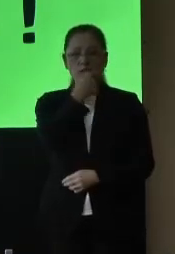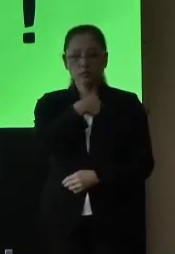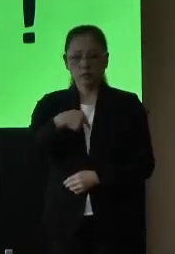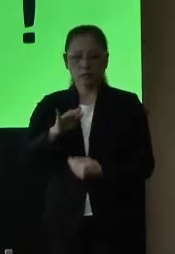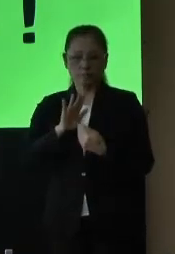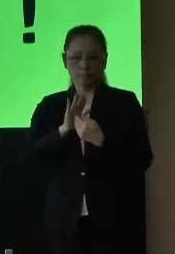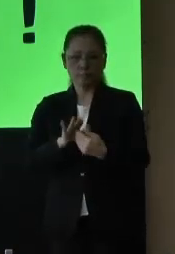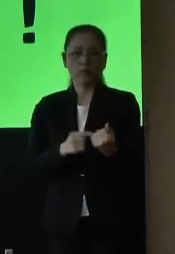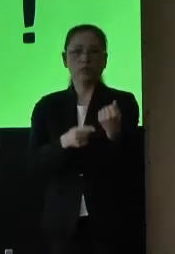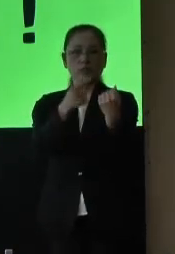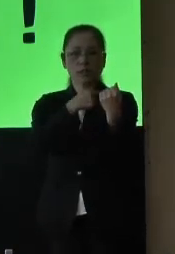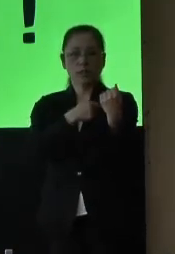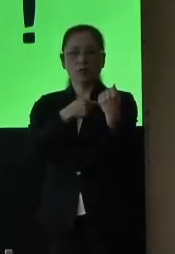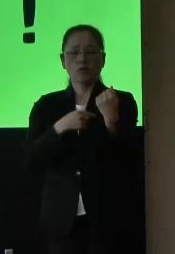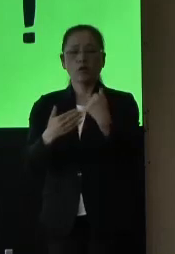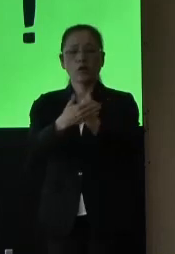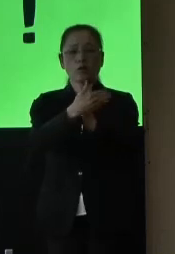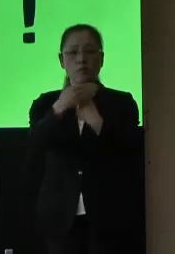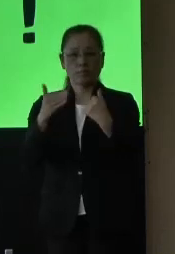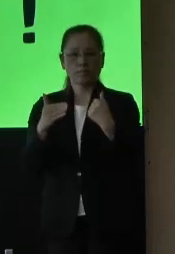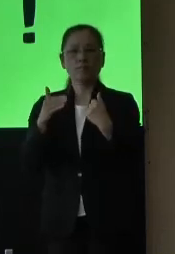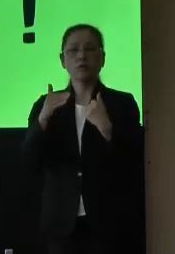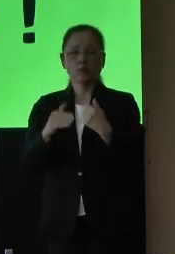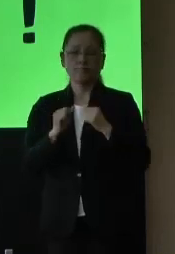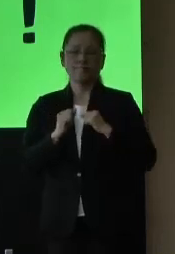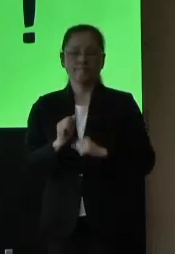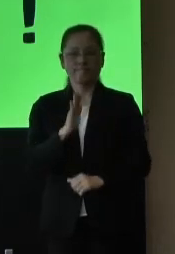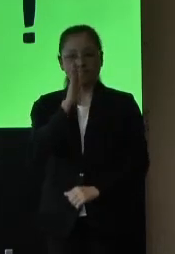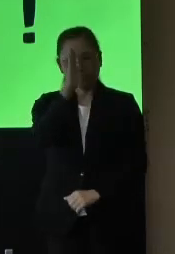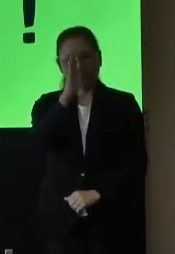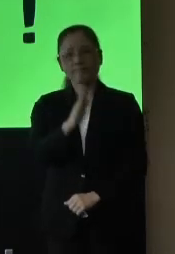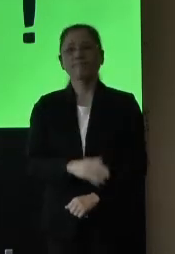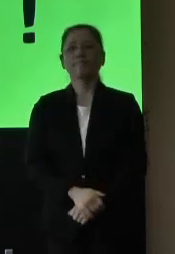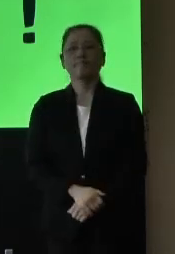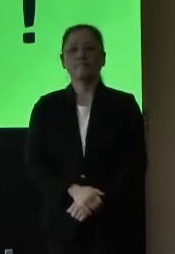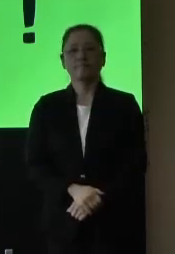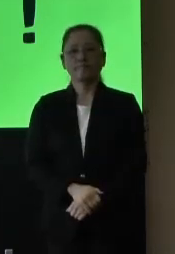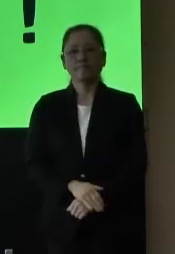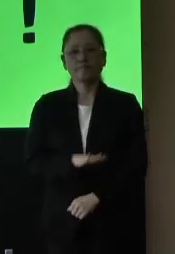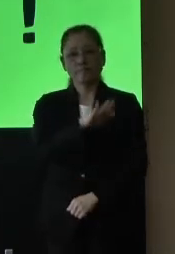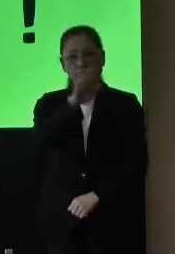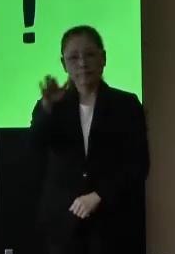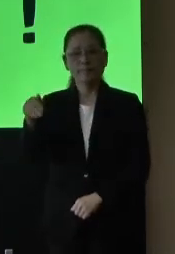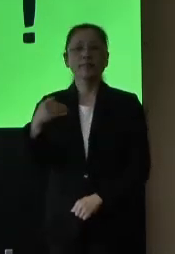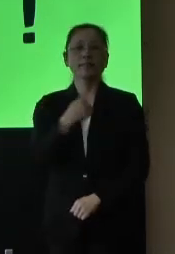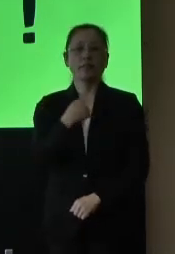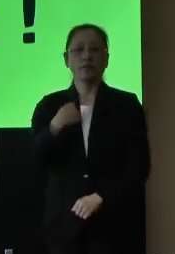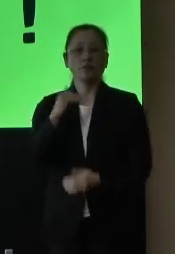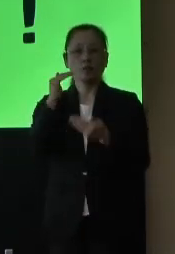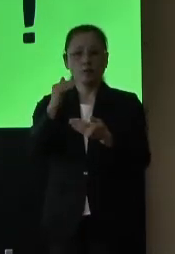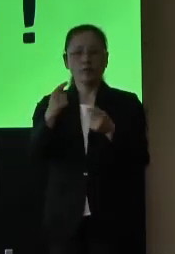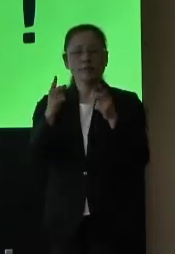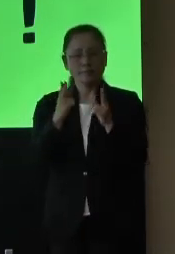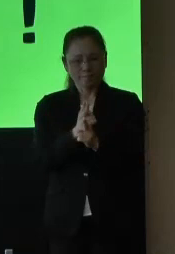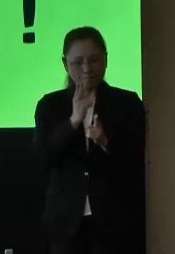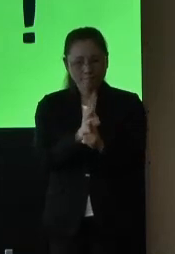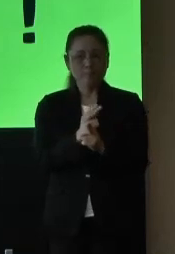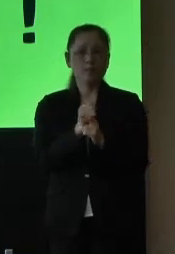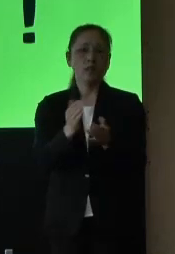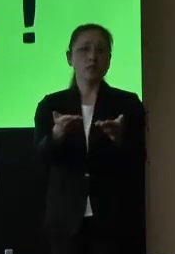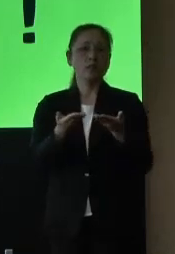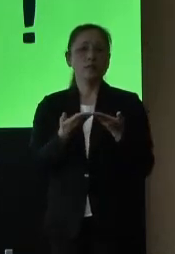力を落とさないようにすることをしっかり行ってください。あなたができることをきちんとやってくだされば必